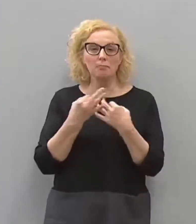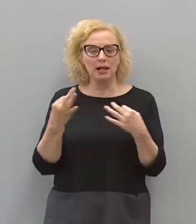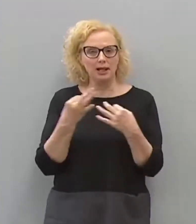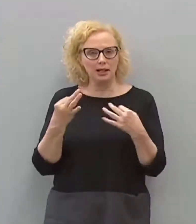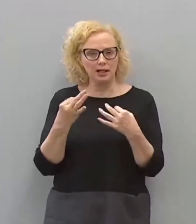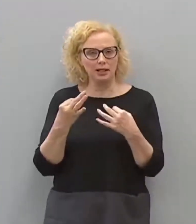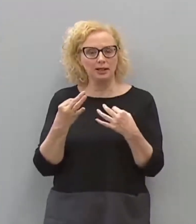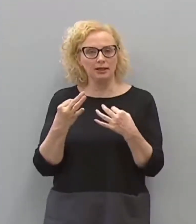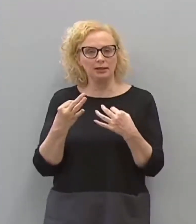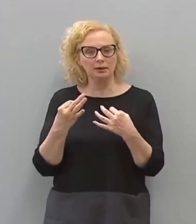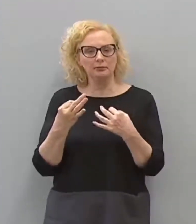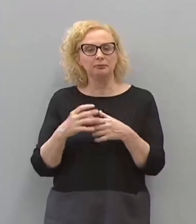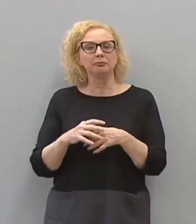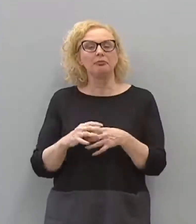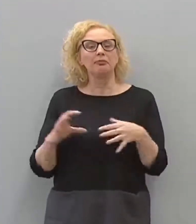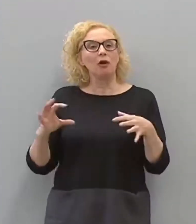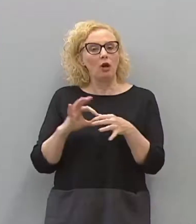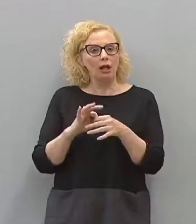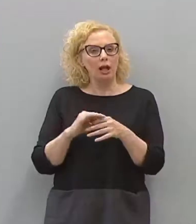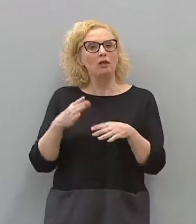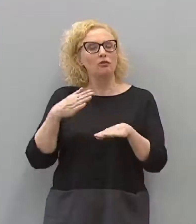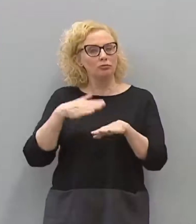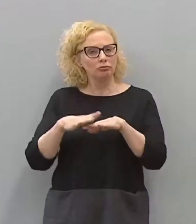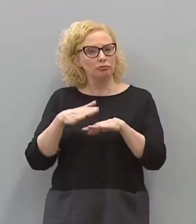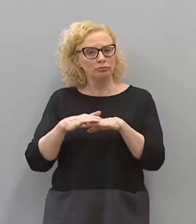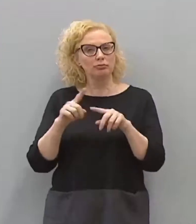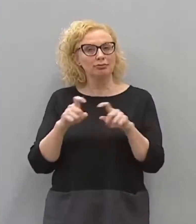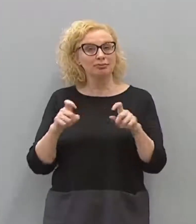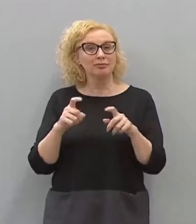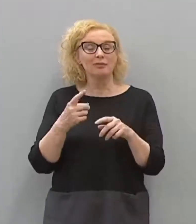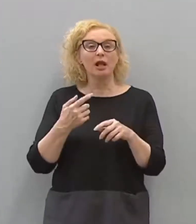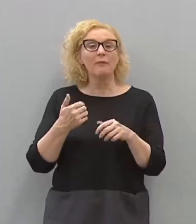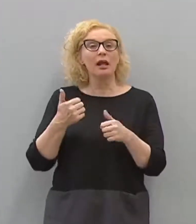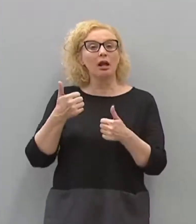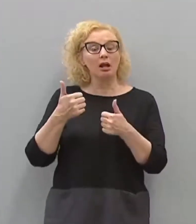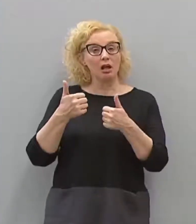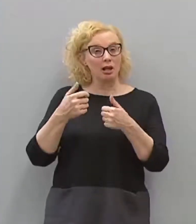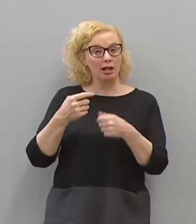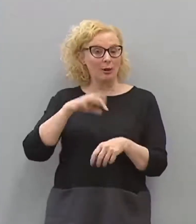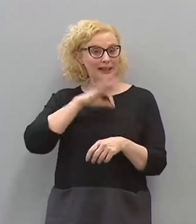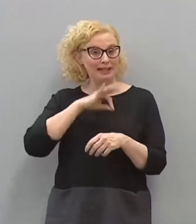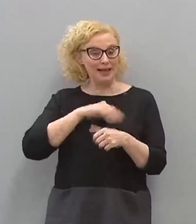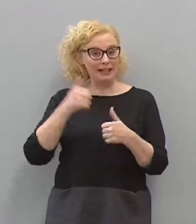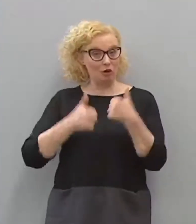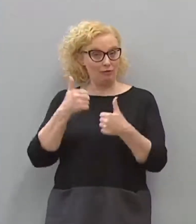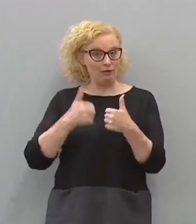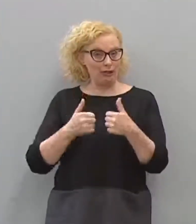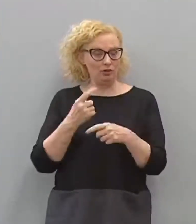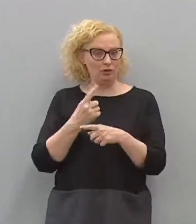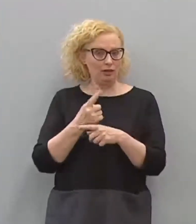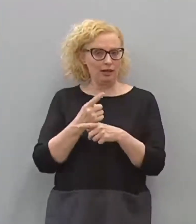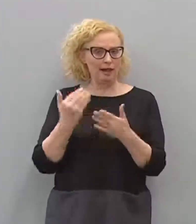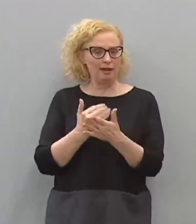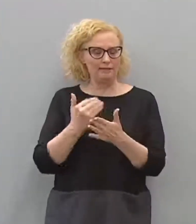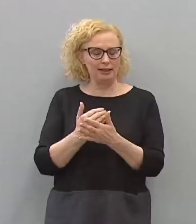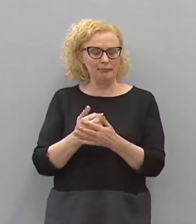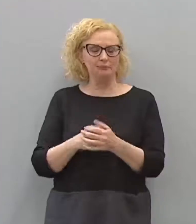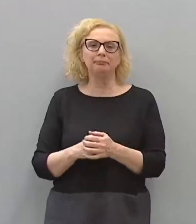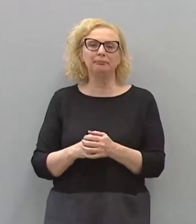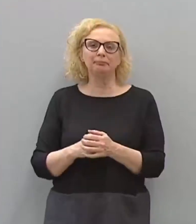in conferibilità e sul possibile conflitto di interessi che si dovesse verificare il commissario come diceva il presidente